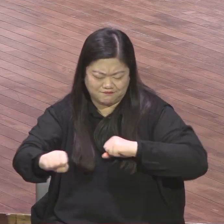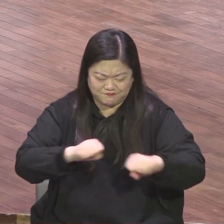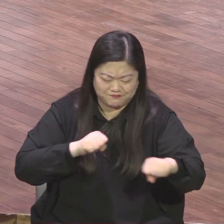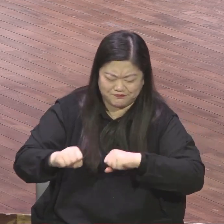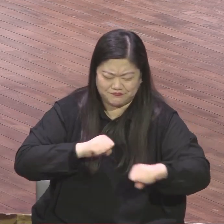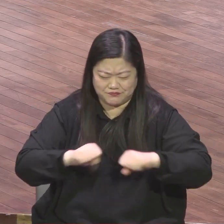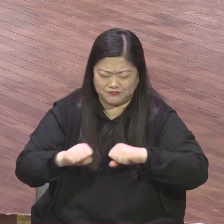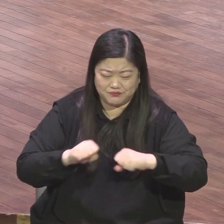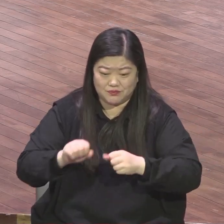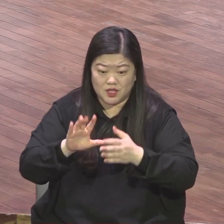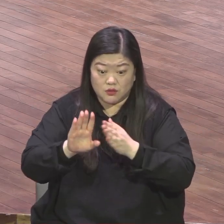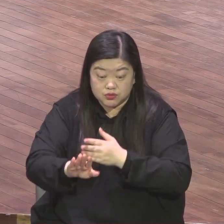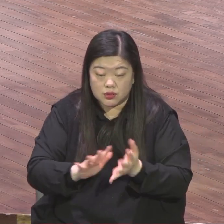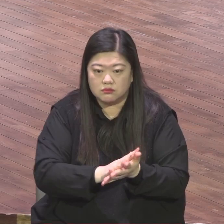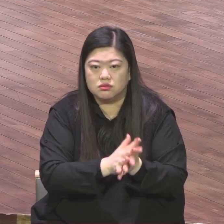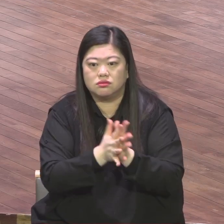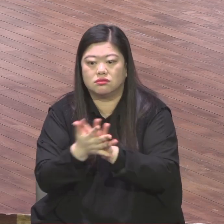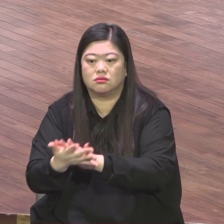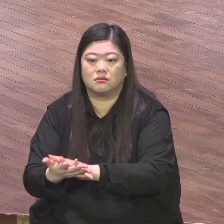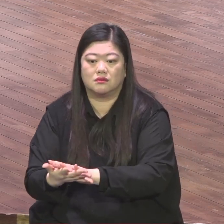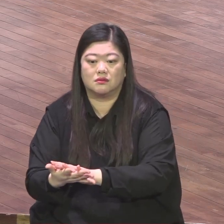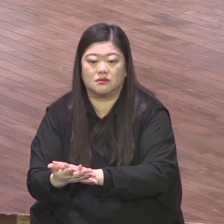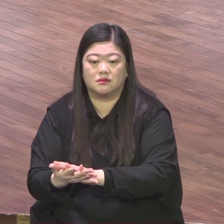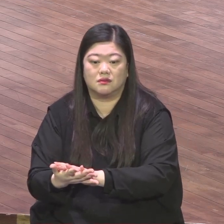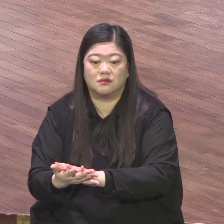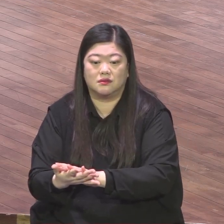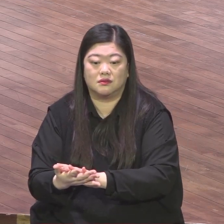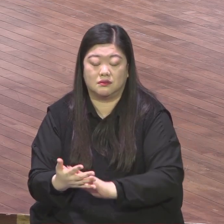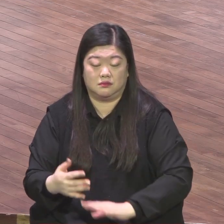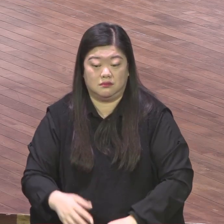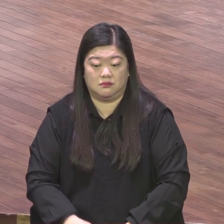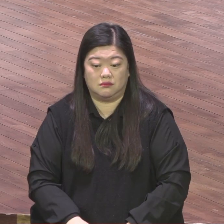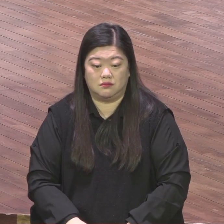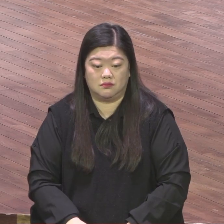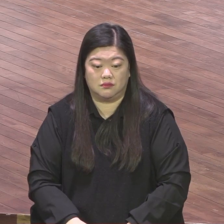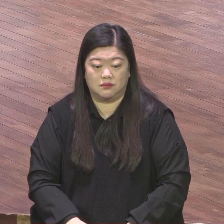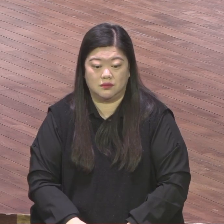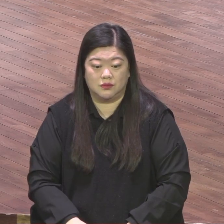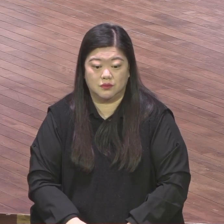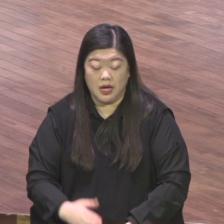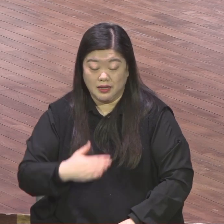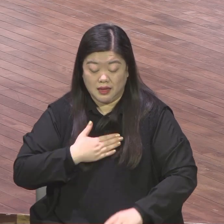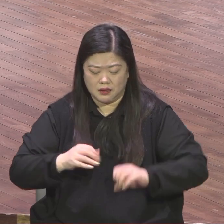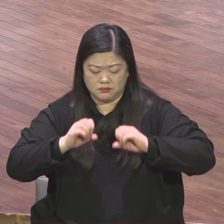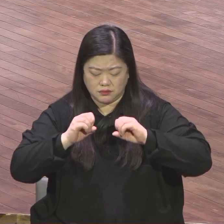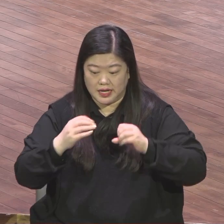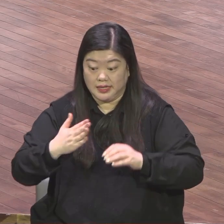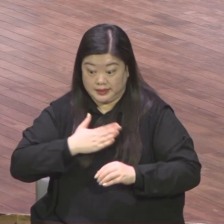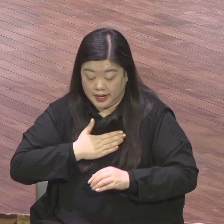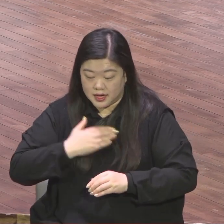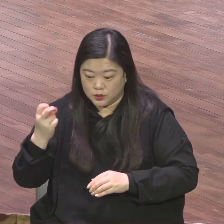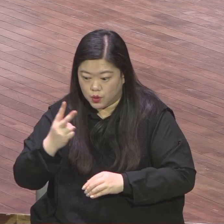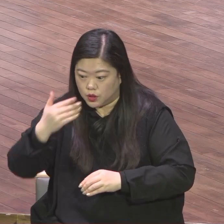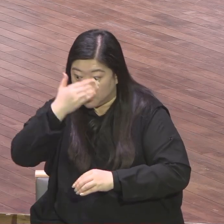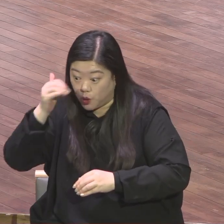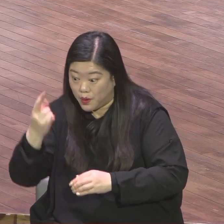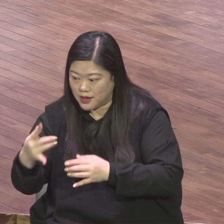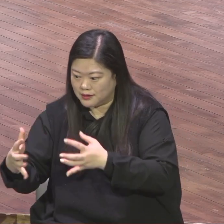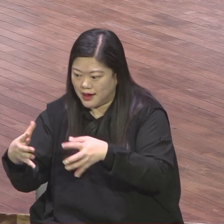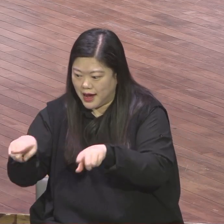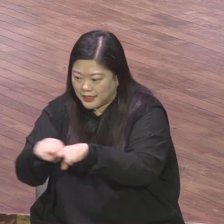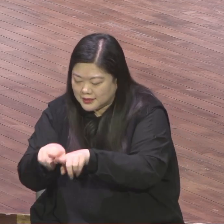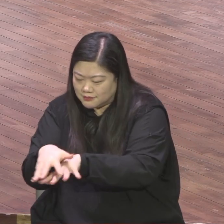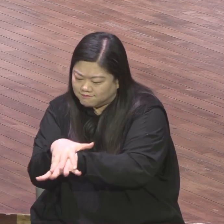확 뒤집어버려. 하나가 교회 뒤집는 거를 말할 것도 없고 교회 확 그냥 기도운동 전도운동